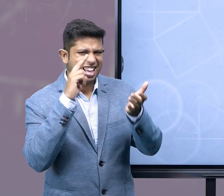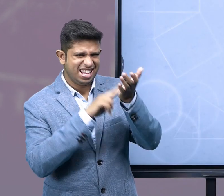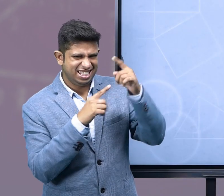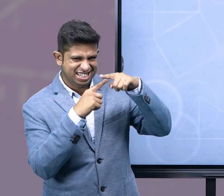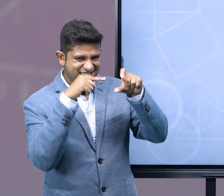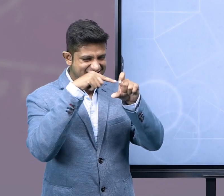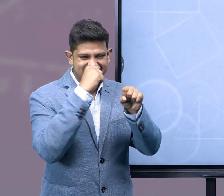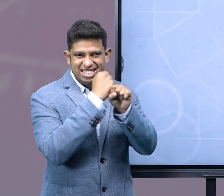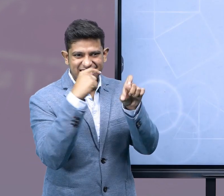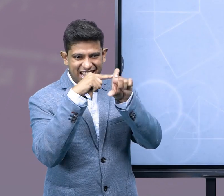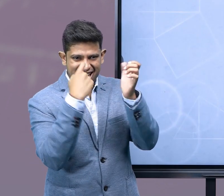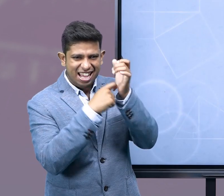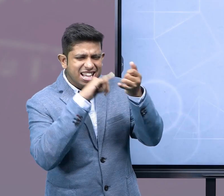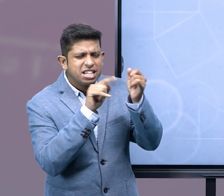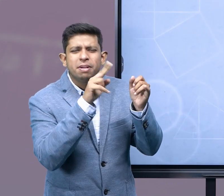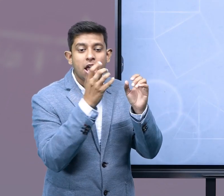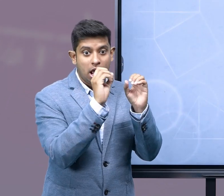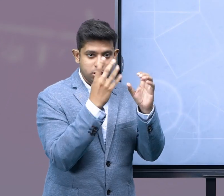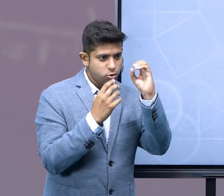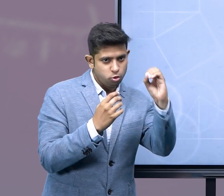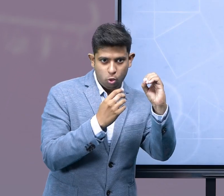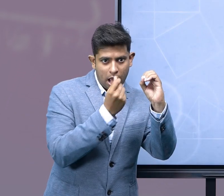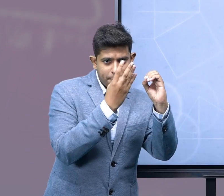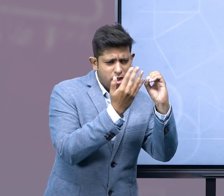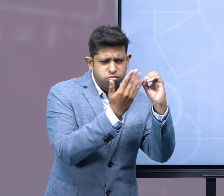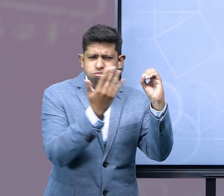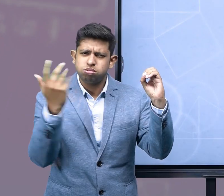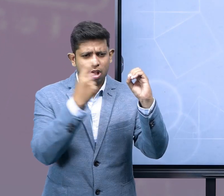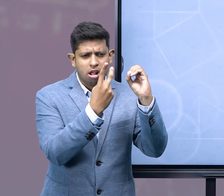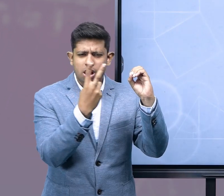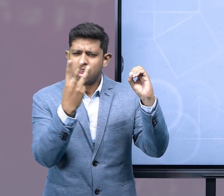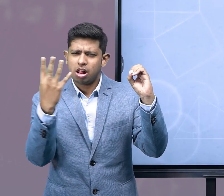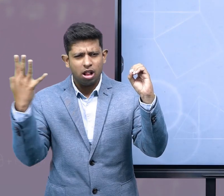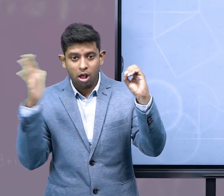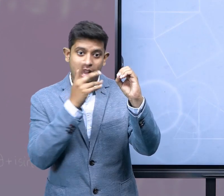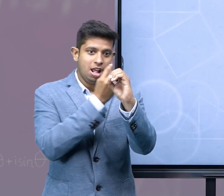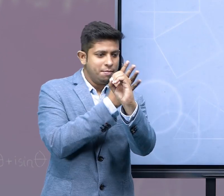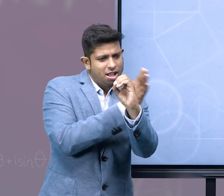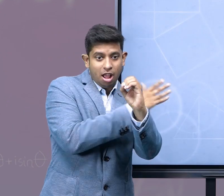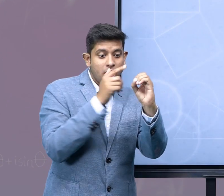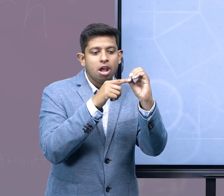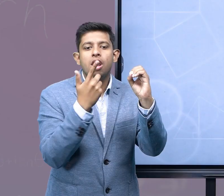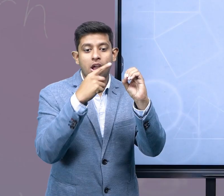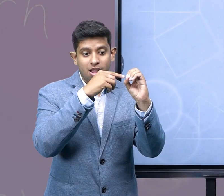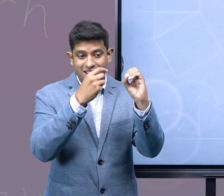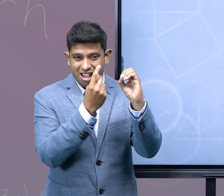पूर्णांक वे पूर्ण से संख्याएं हैं जो धनात्मक, ऋणात्मक या शून्य हो सकती हैं।